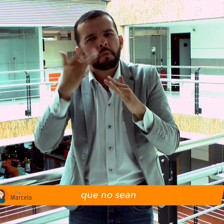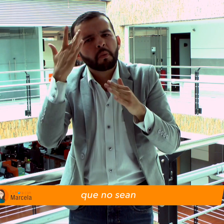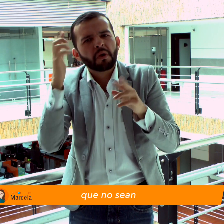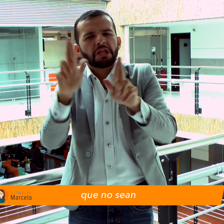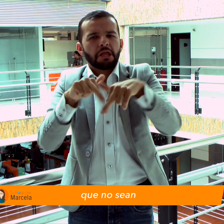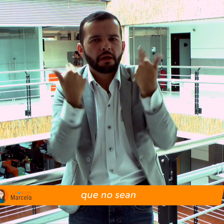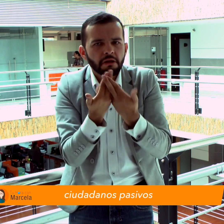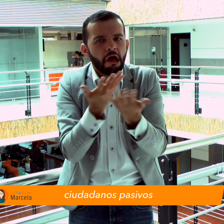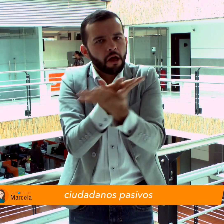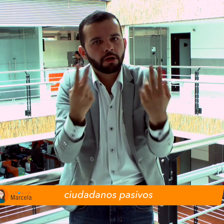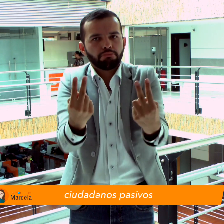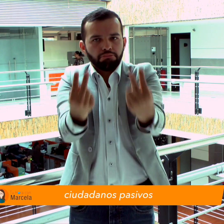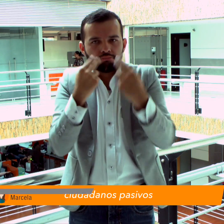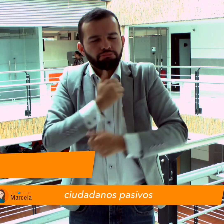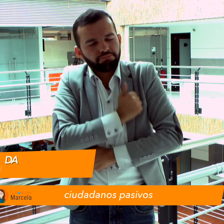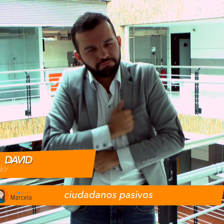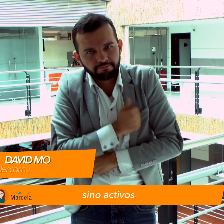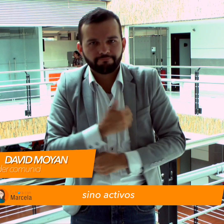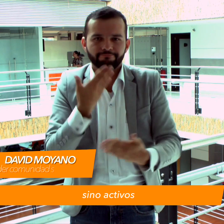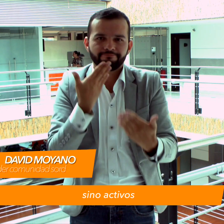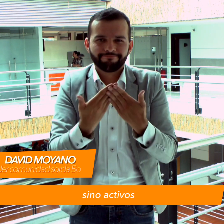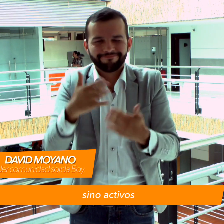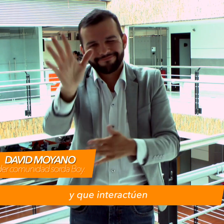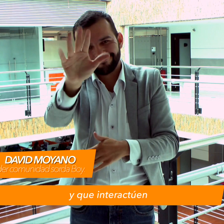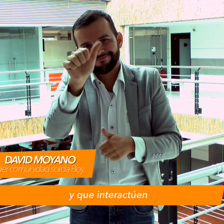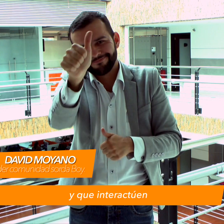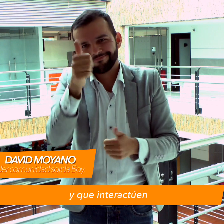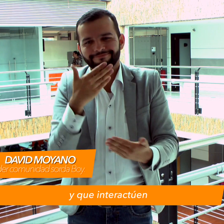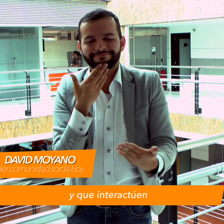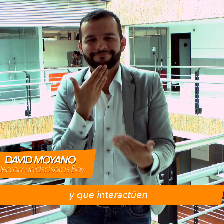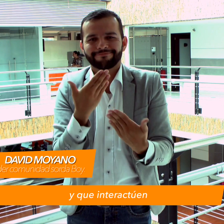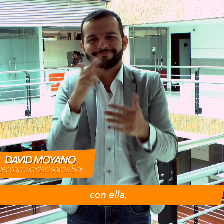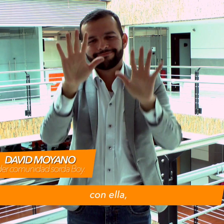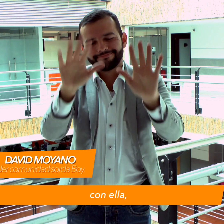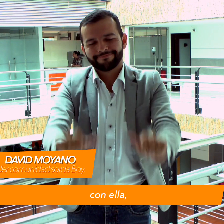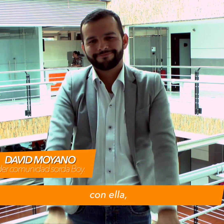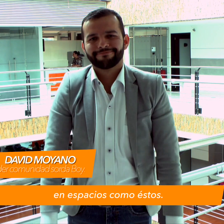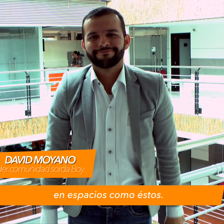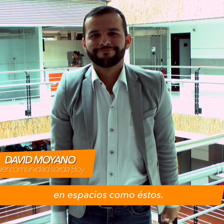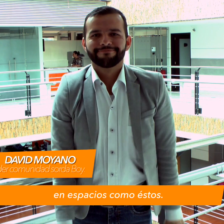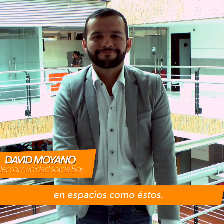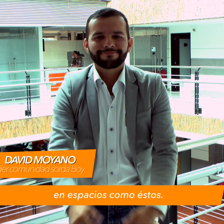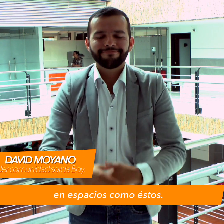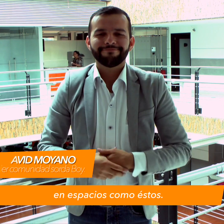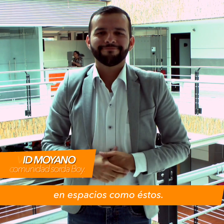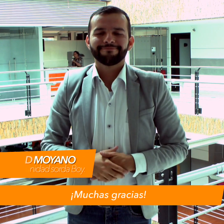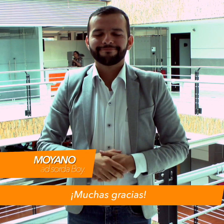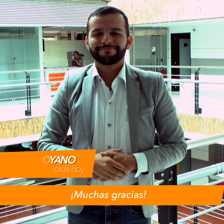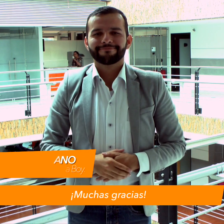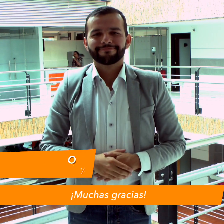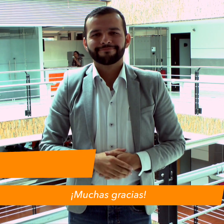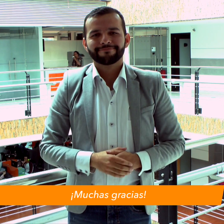que no sean ciudadanos pasivos sino activos y que interactúen con ella en espacios como estos, muchas gracias.